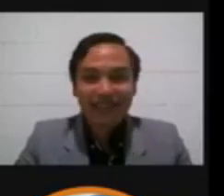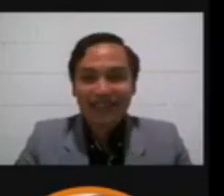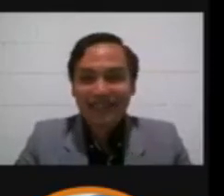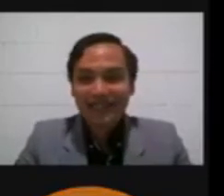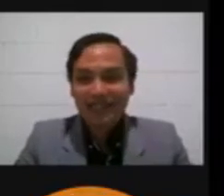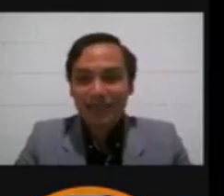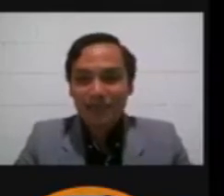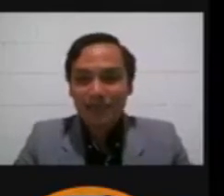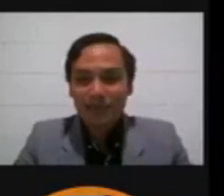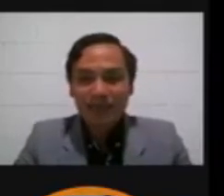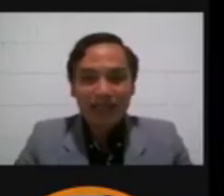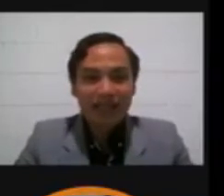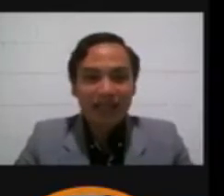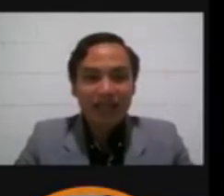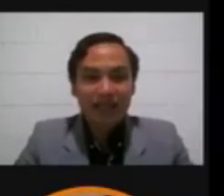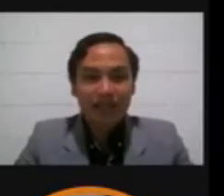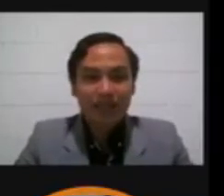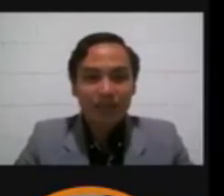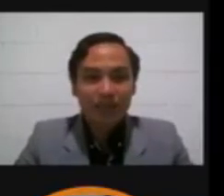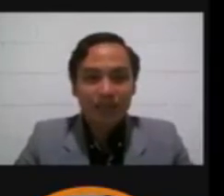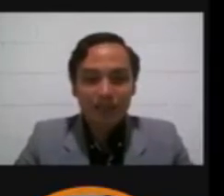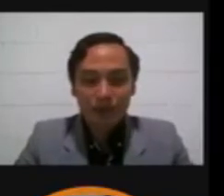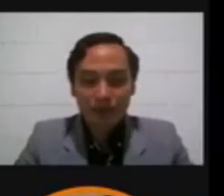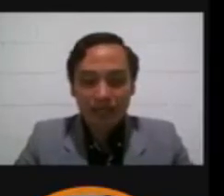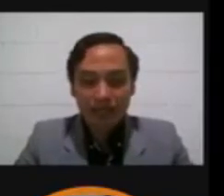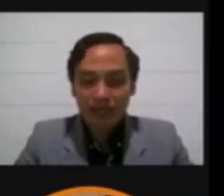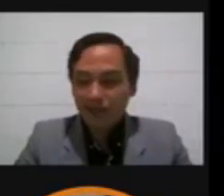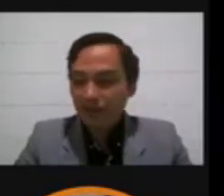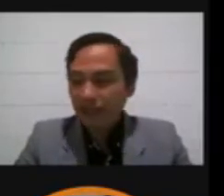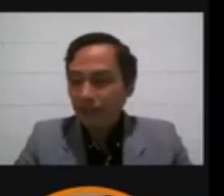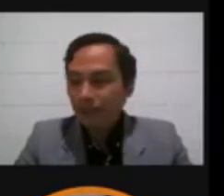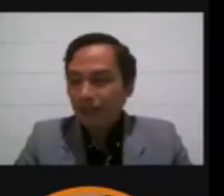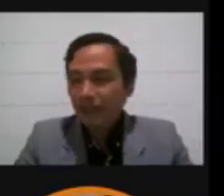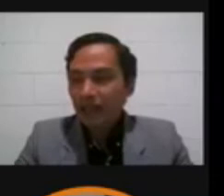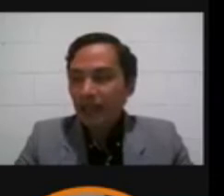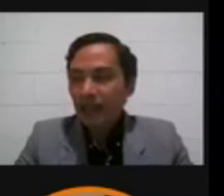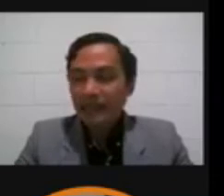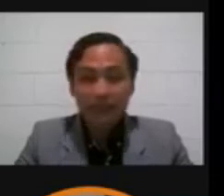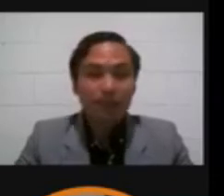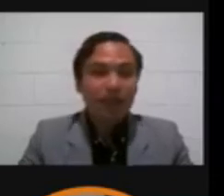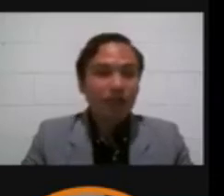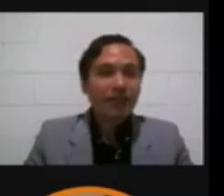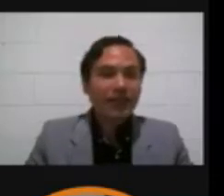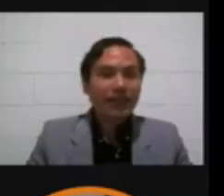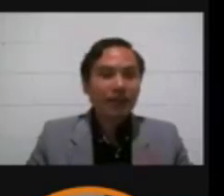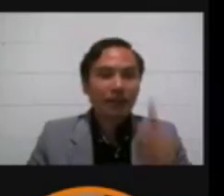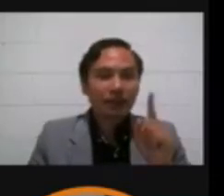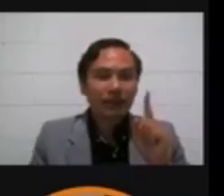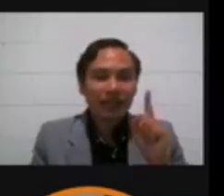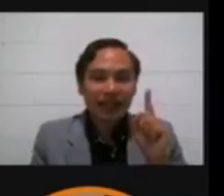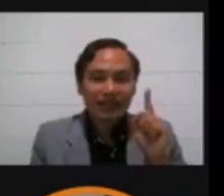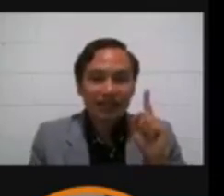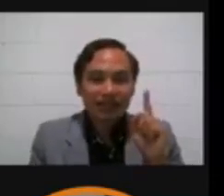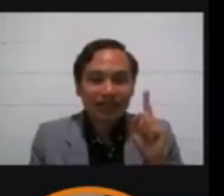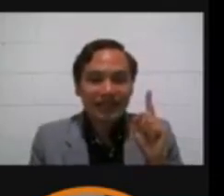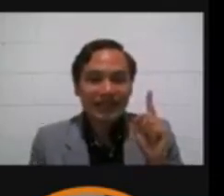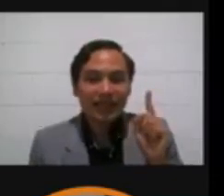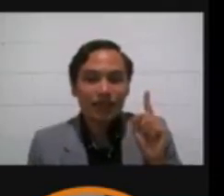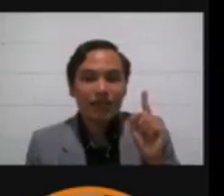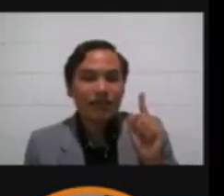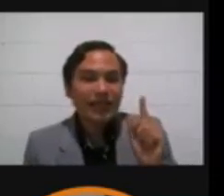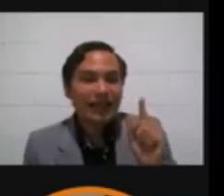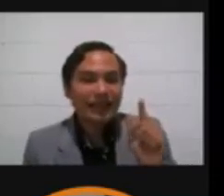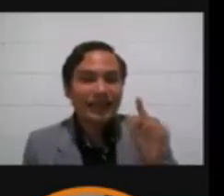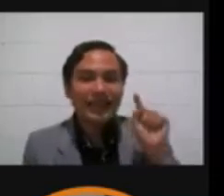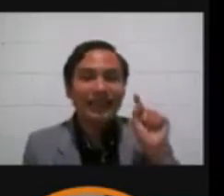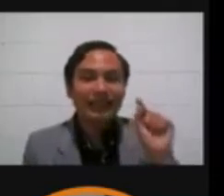de este tema de moda, el derecho a la vida, sí, a una vida, pero también hace falta que sea